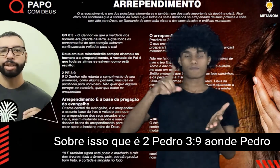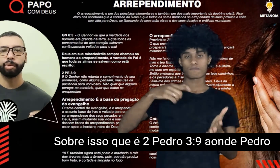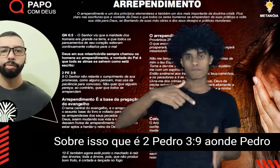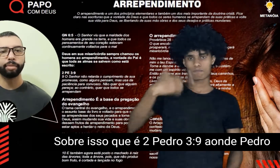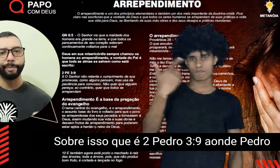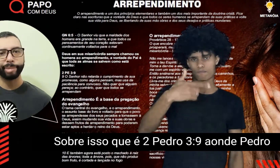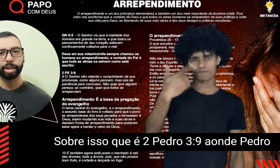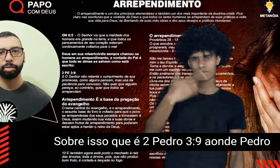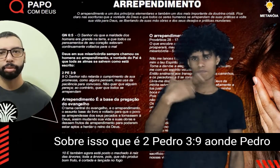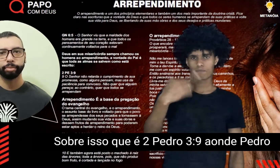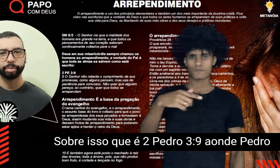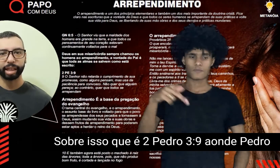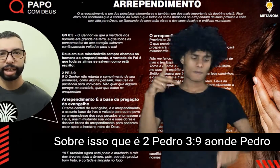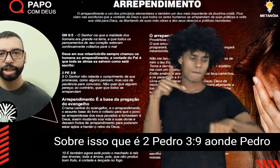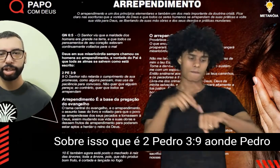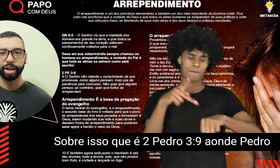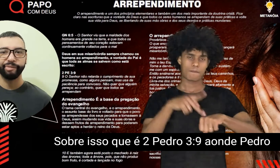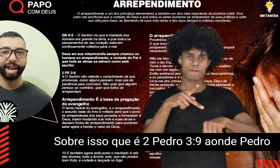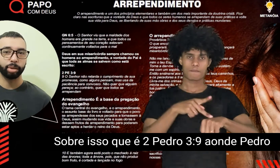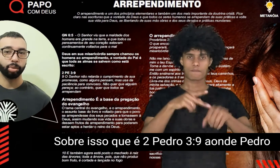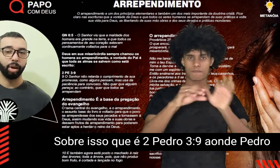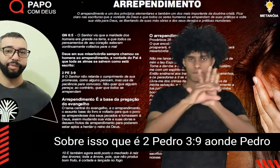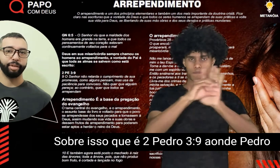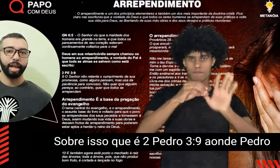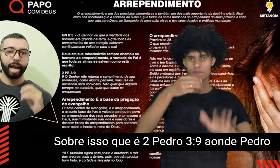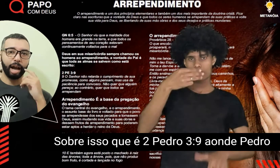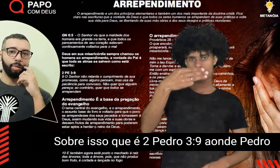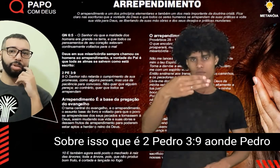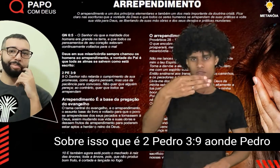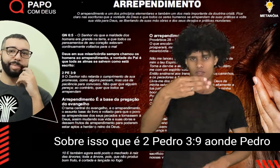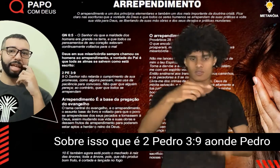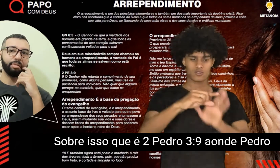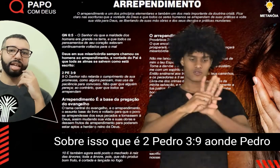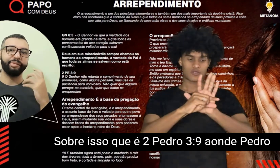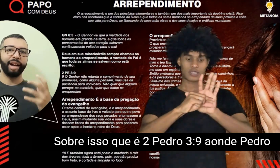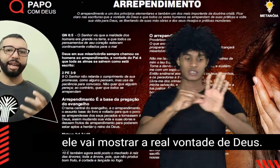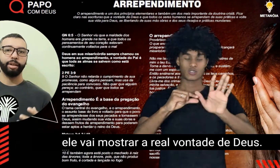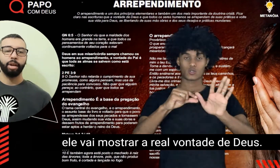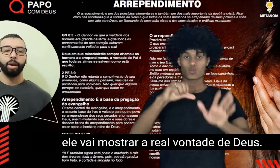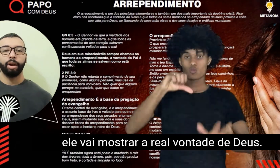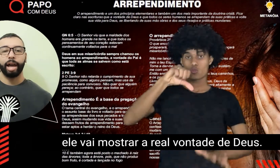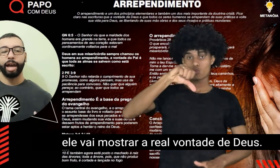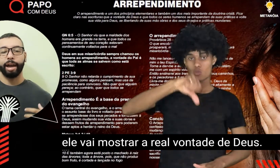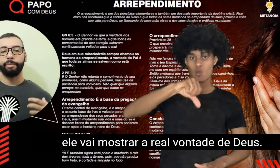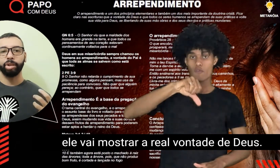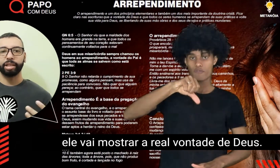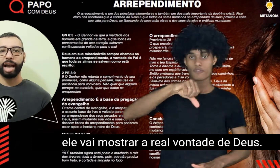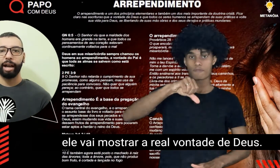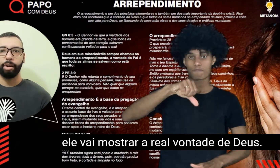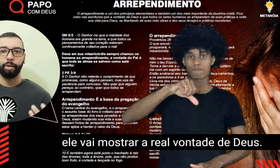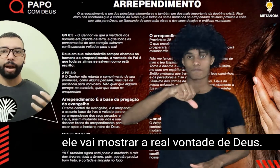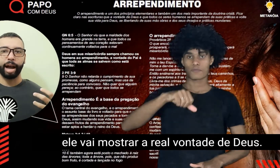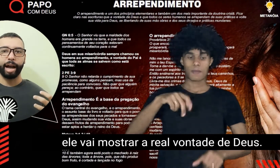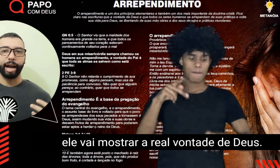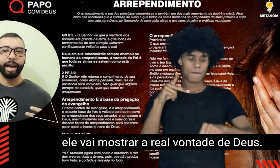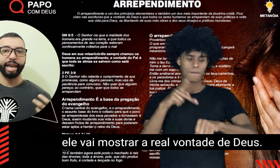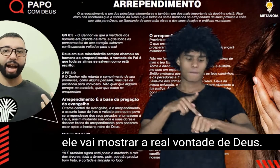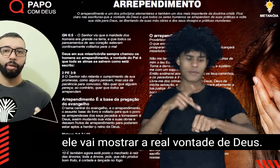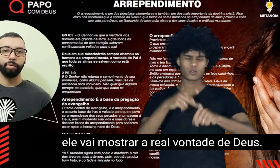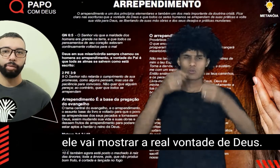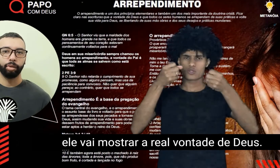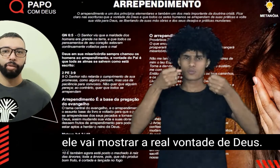que é 2 Pedro 3, verso 9, aonde Pedro ele vai mostrar